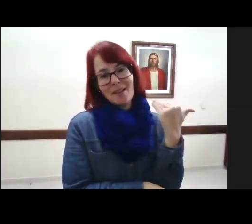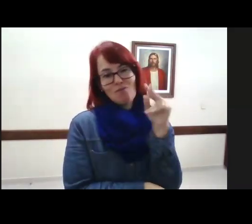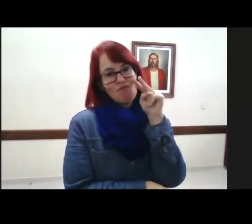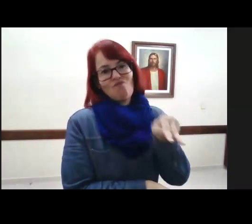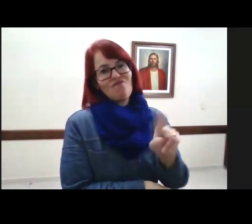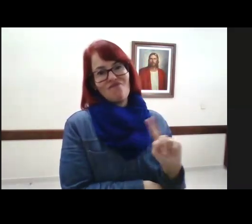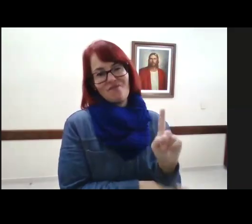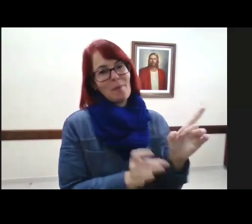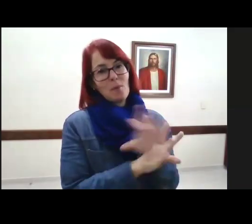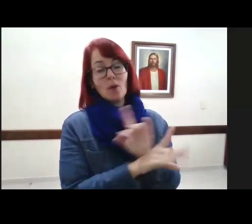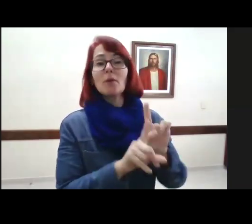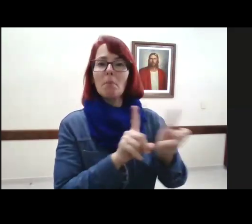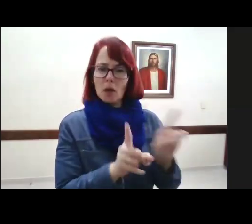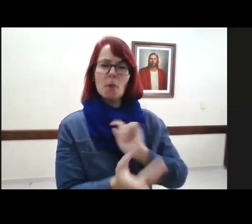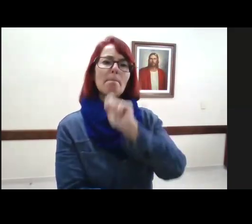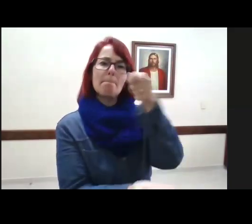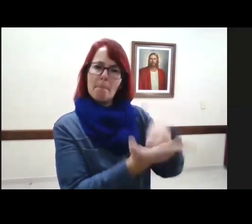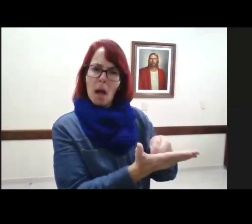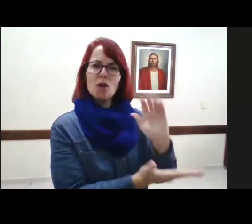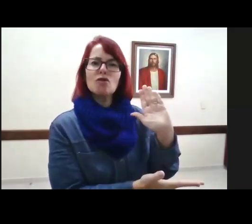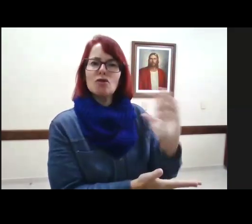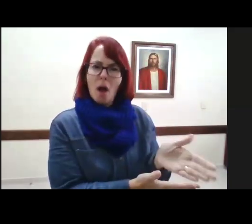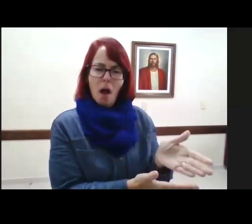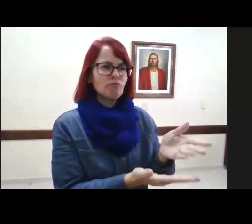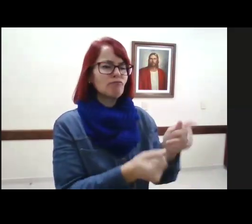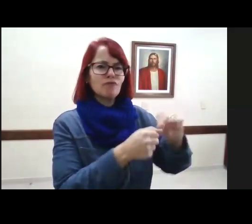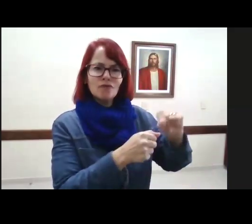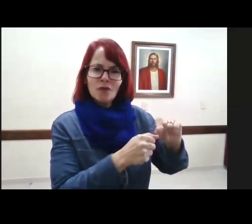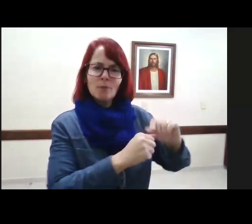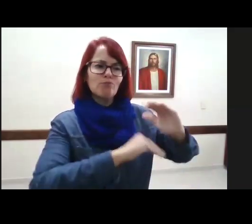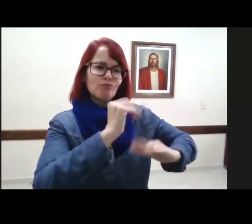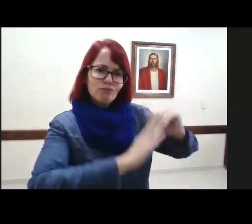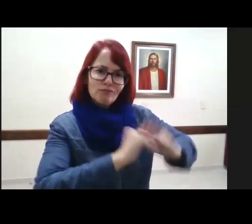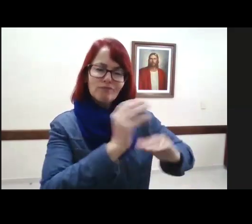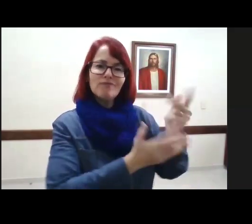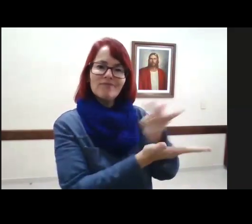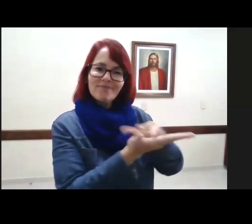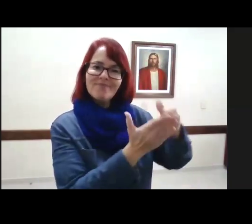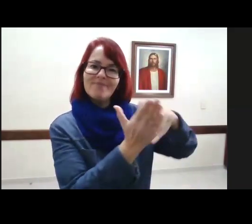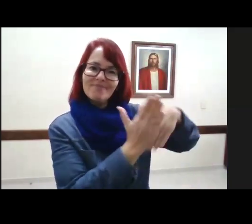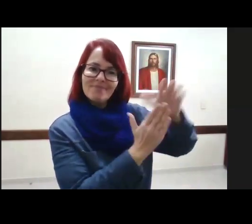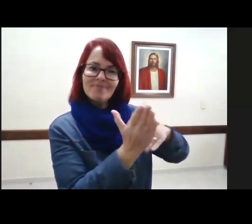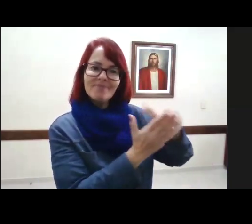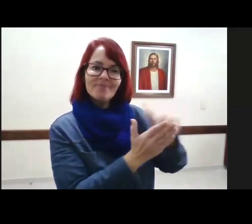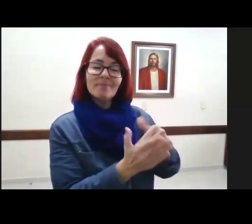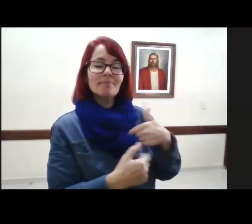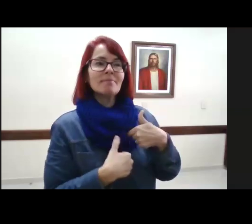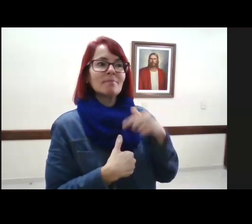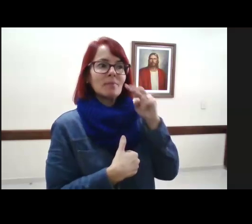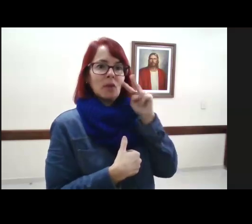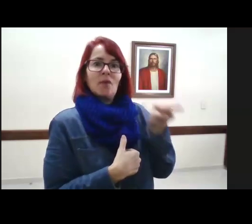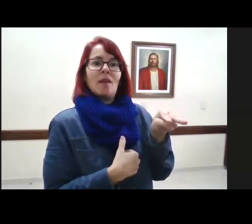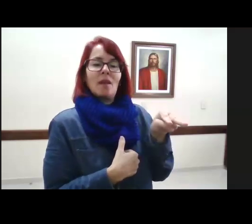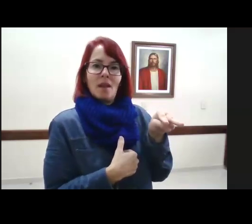Mas as obras elas já tinham sido pagas e elas foram feitas. E eu pude sentir o espírito